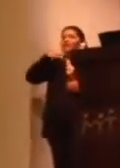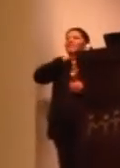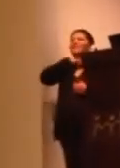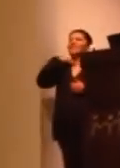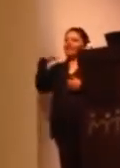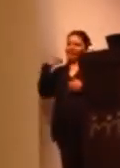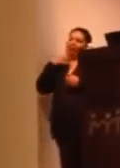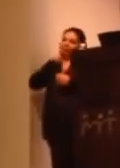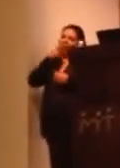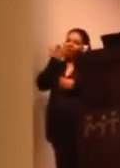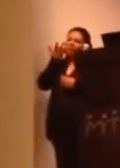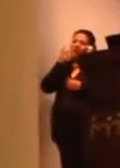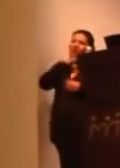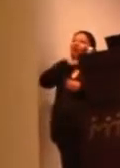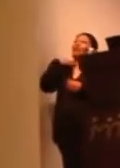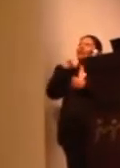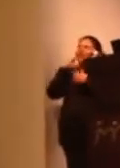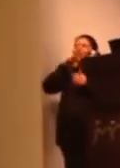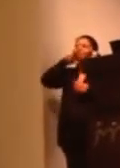opción.